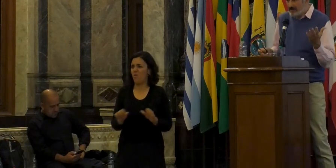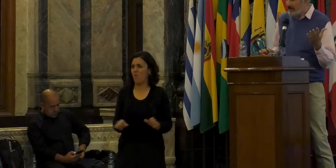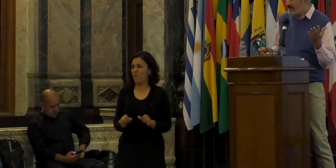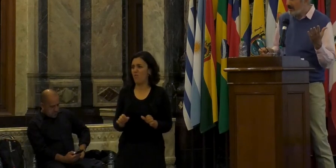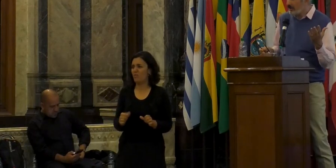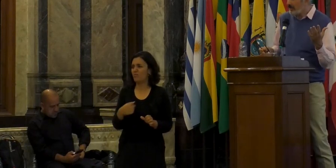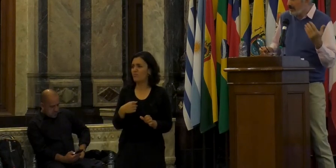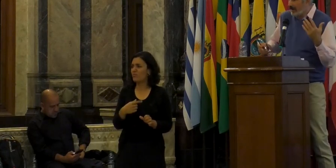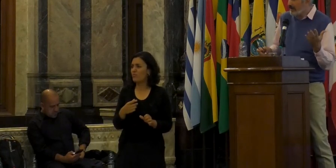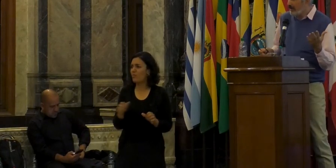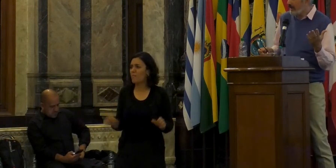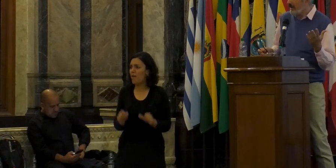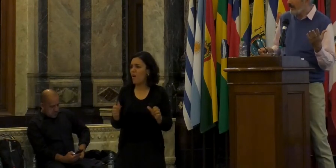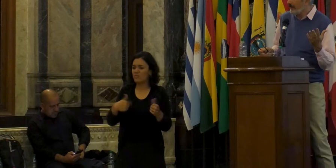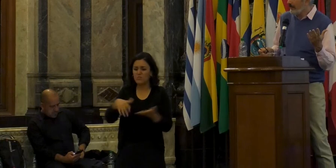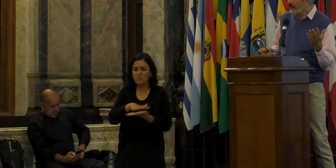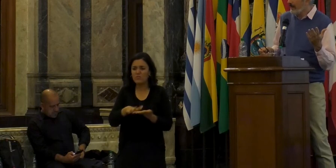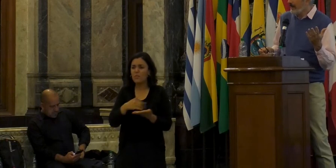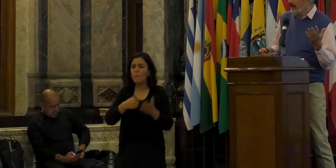¿Y por qué me está pasando todo esto? ¿Y para dónde voy?